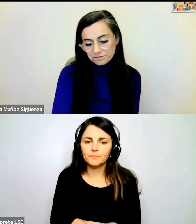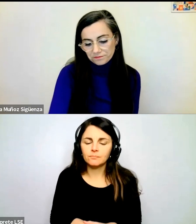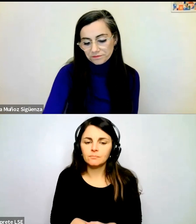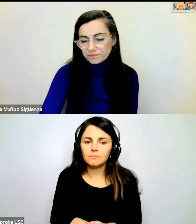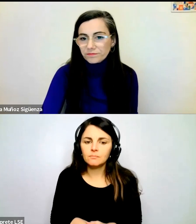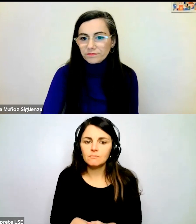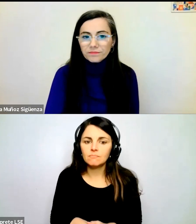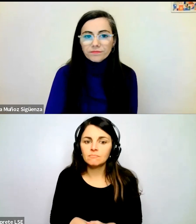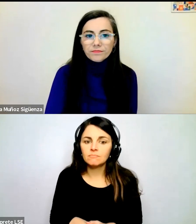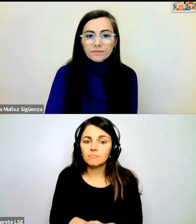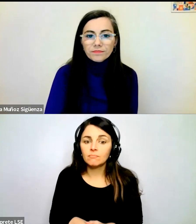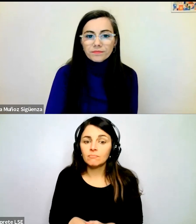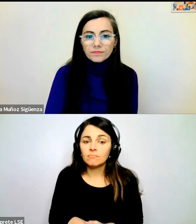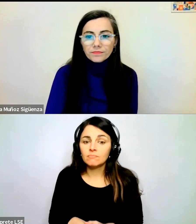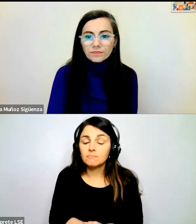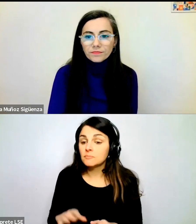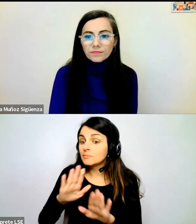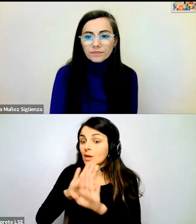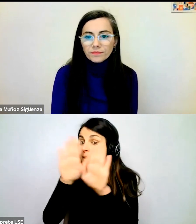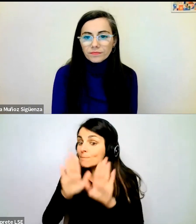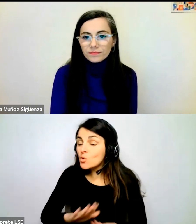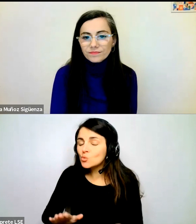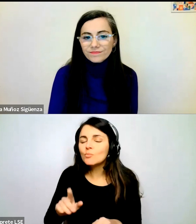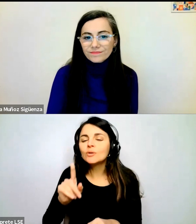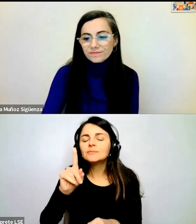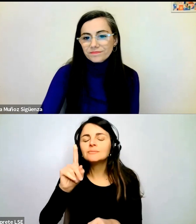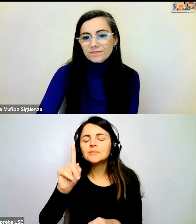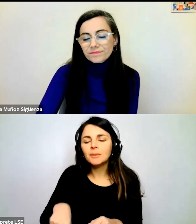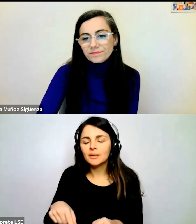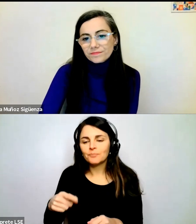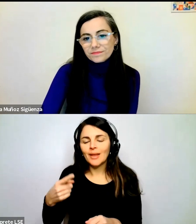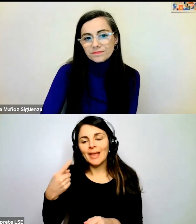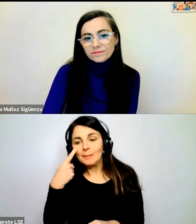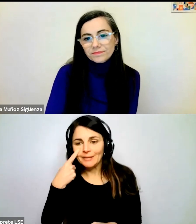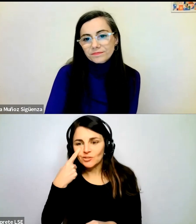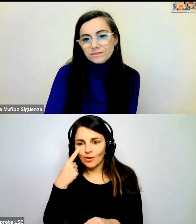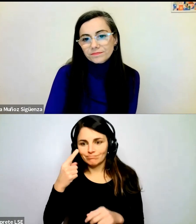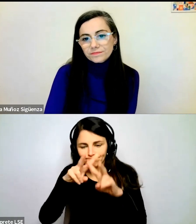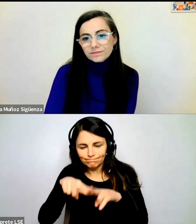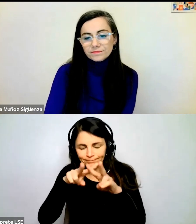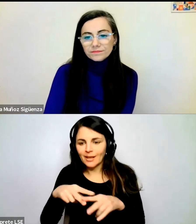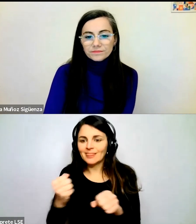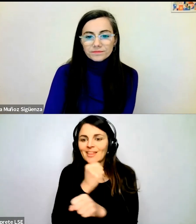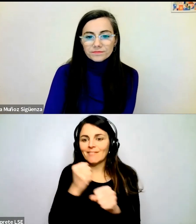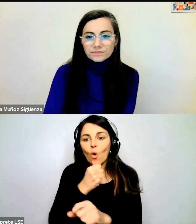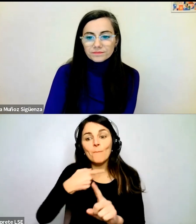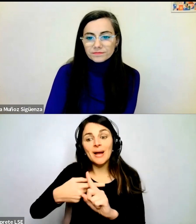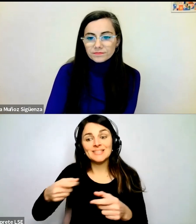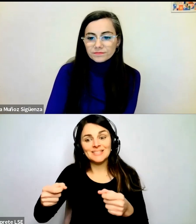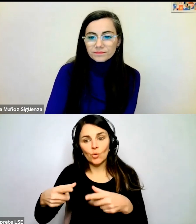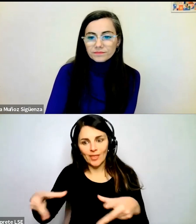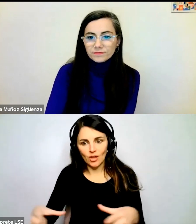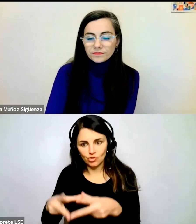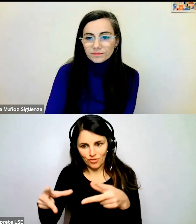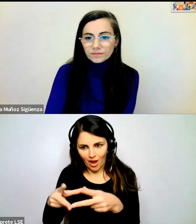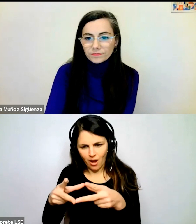Finalmente, como comentaba, en la Inspección de Trabajo y Seguridad Social también nos ha parecido interesante enlazarla en